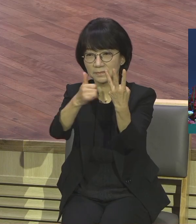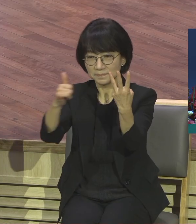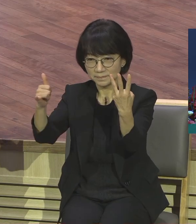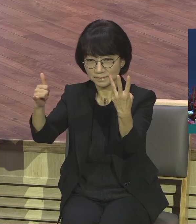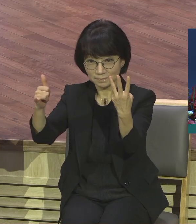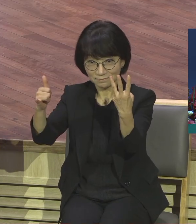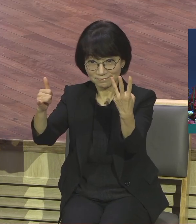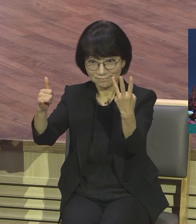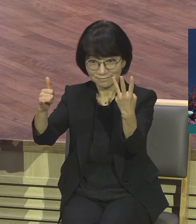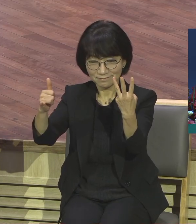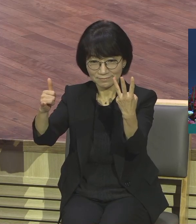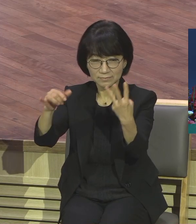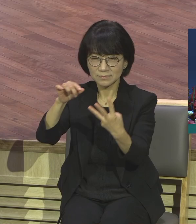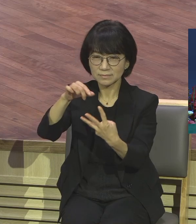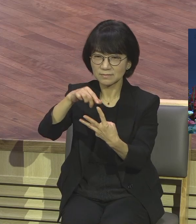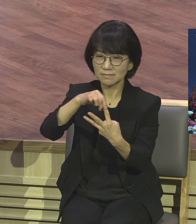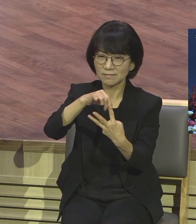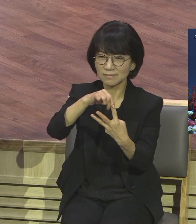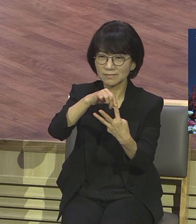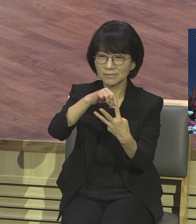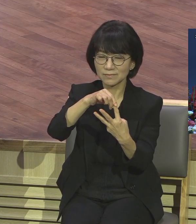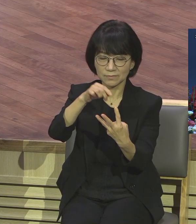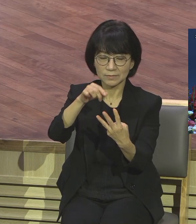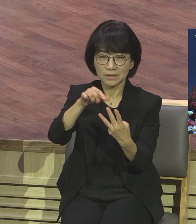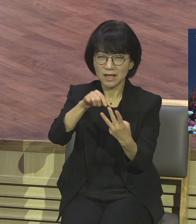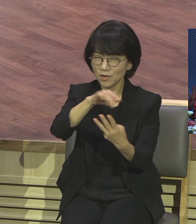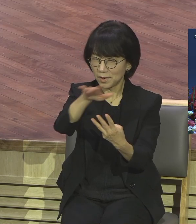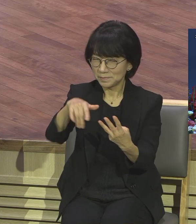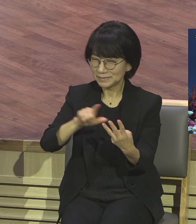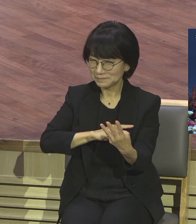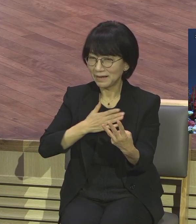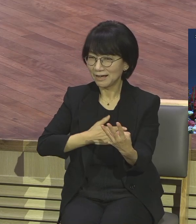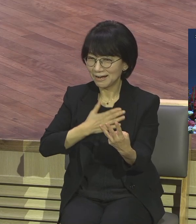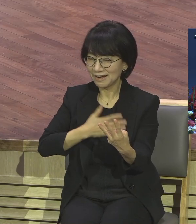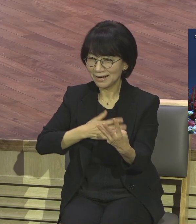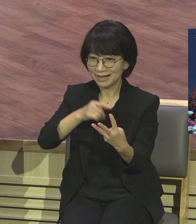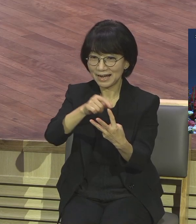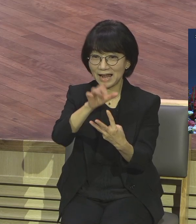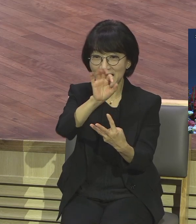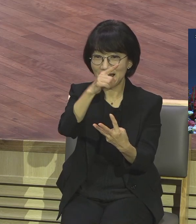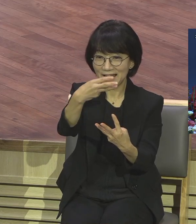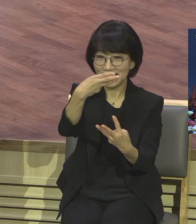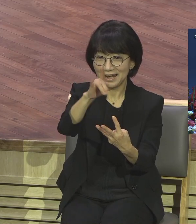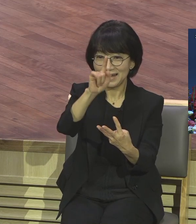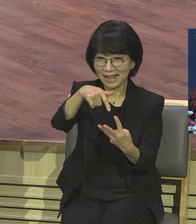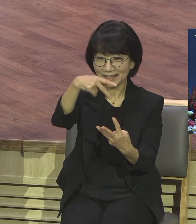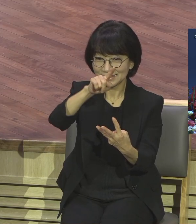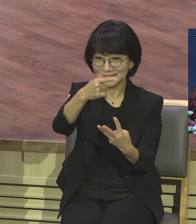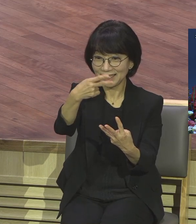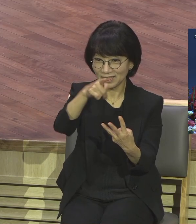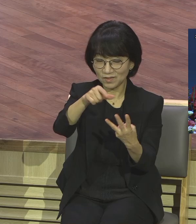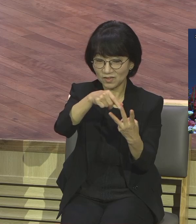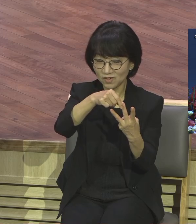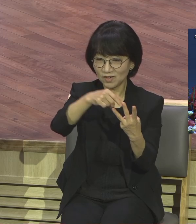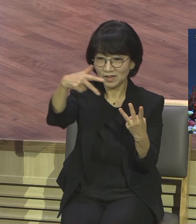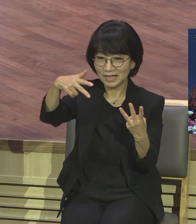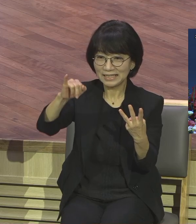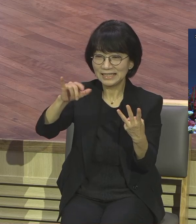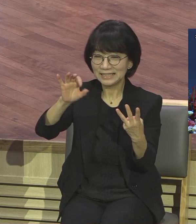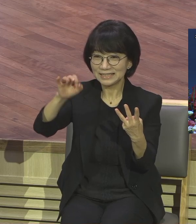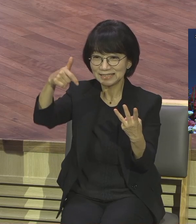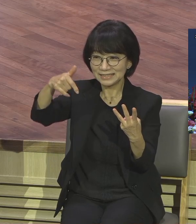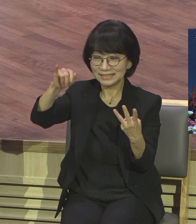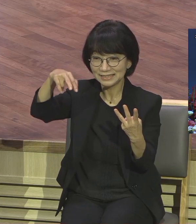3대 정복자로 꼽히는 사람들 여러분 잘 알지요? 알렉산더, 징기스칸, 또